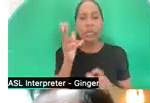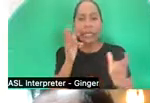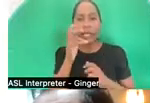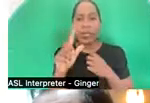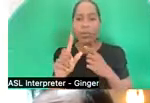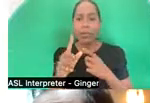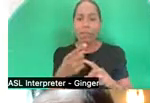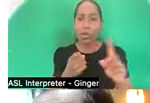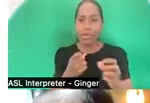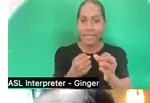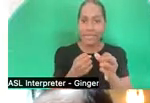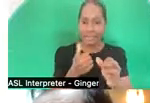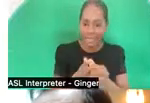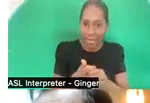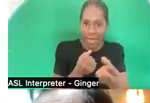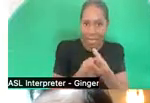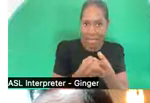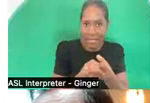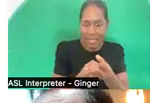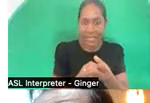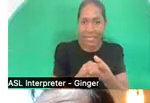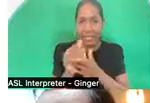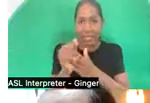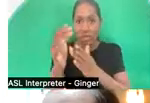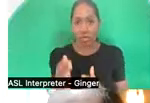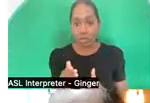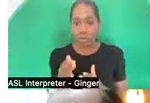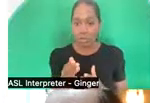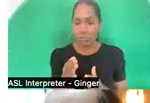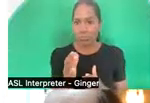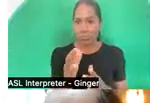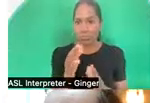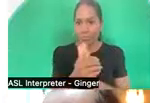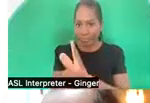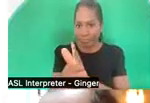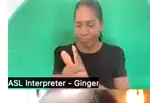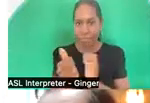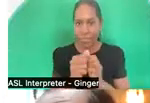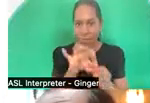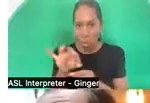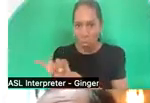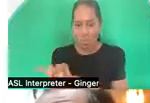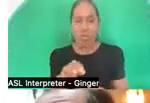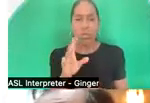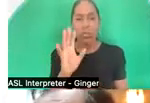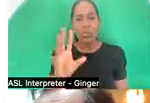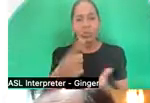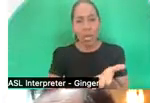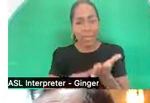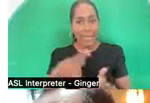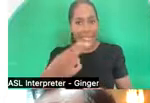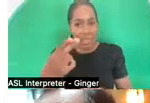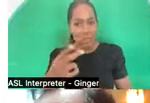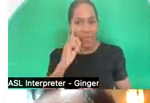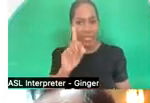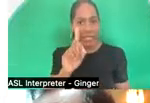intensores que son expertos para que su voto se escuche vamos a escuchar sobre el movimiento de los